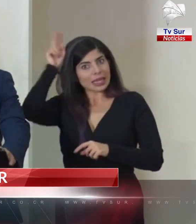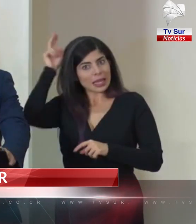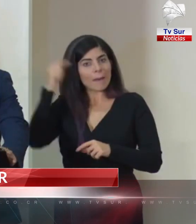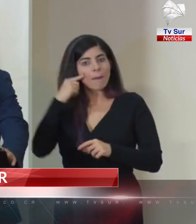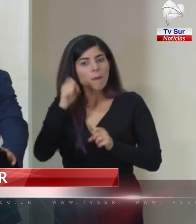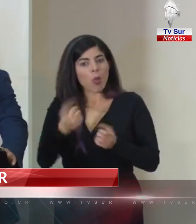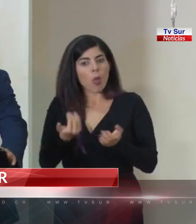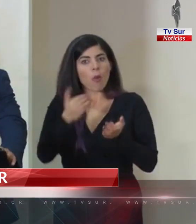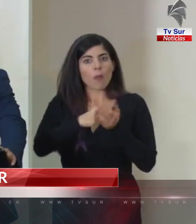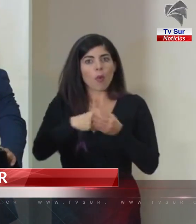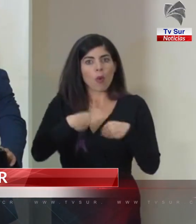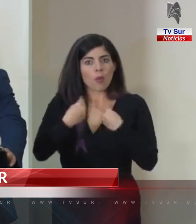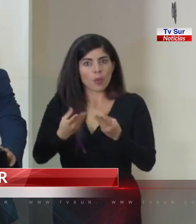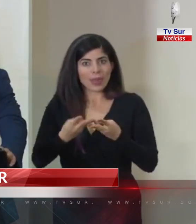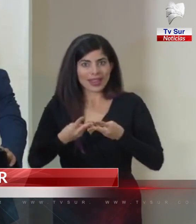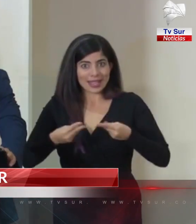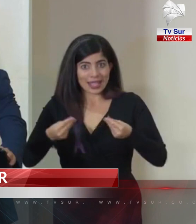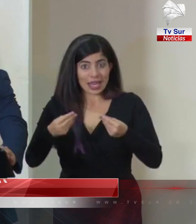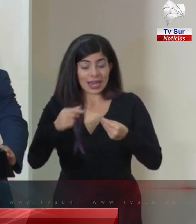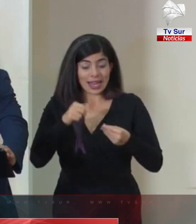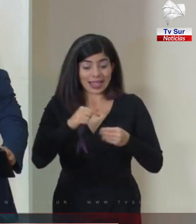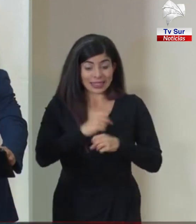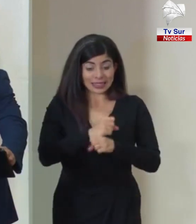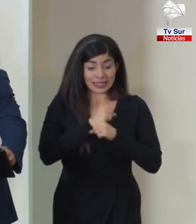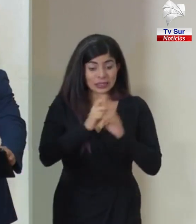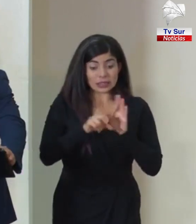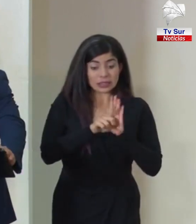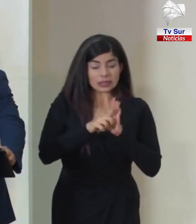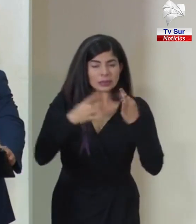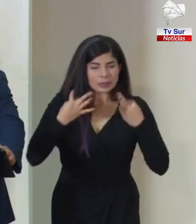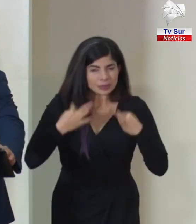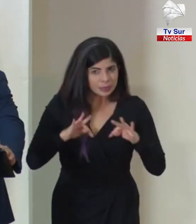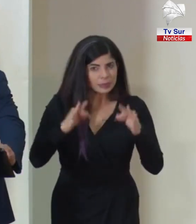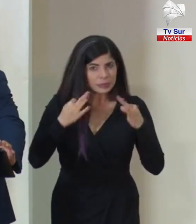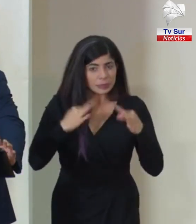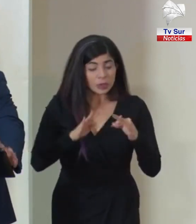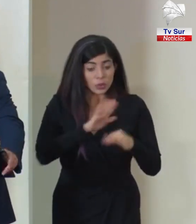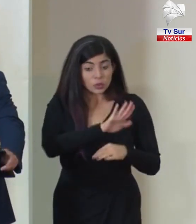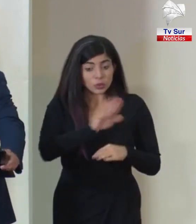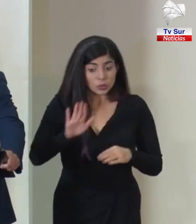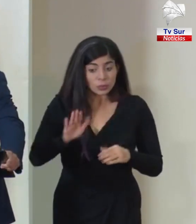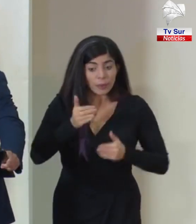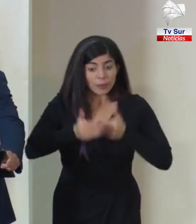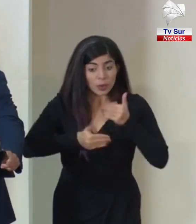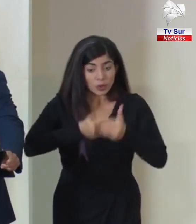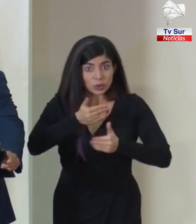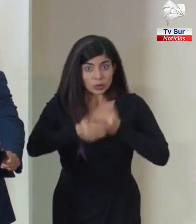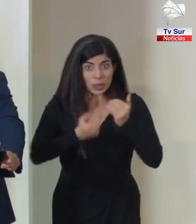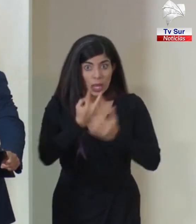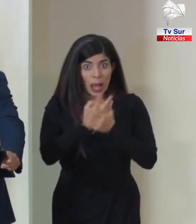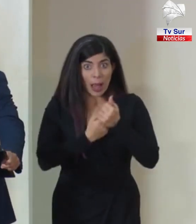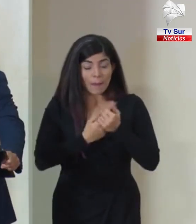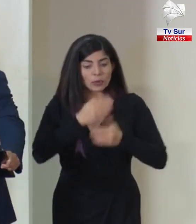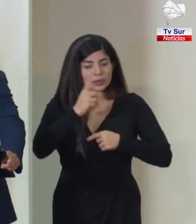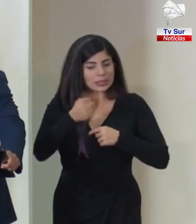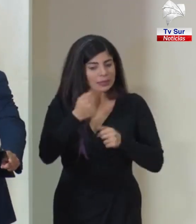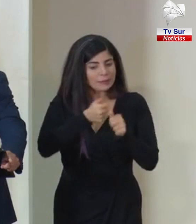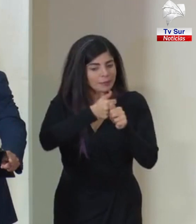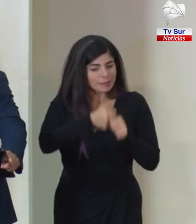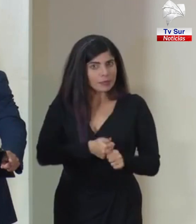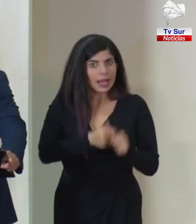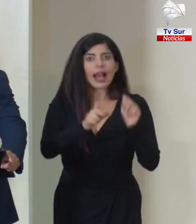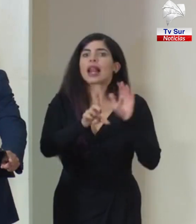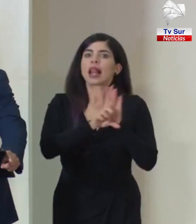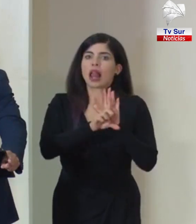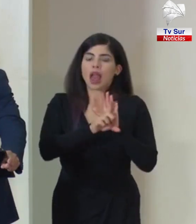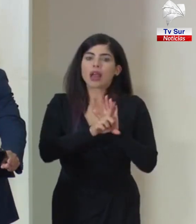seguridad jurídica ha procurado, ha intentado que dichos procesos se den en el marco de la ley y en el